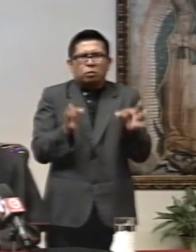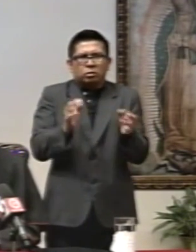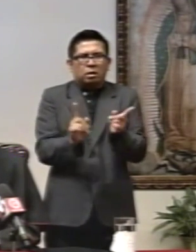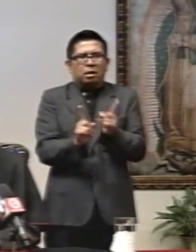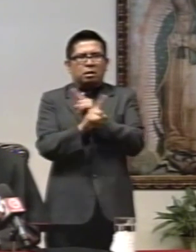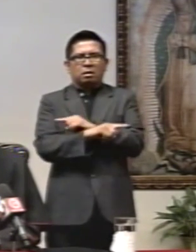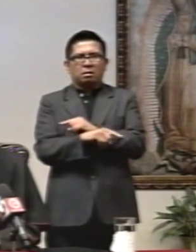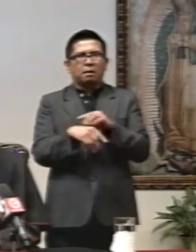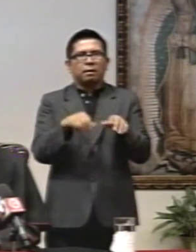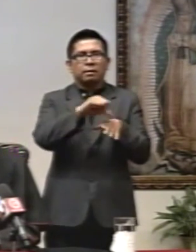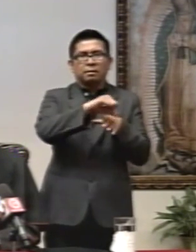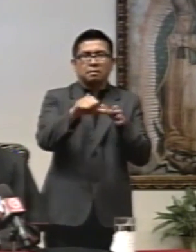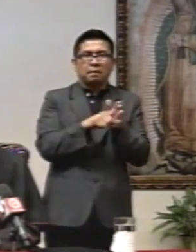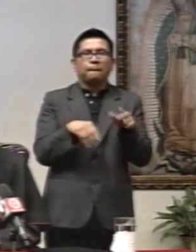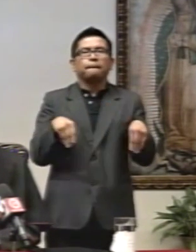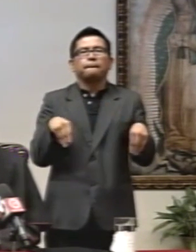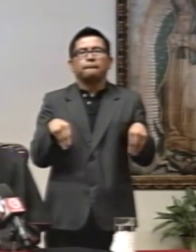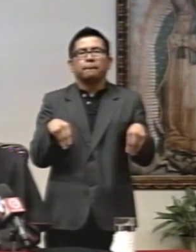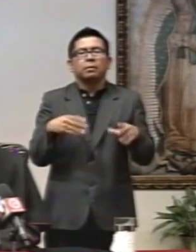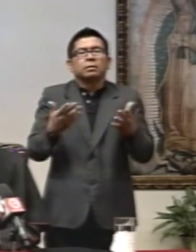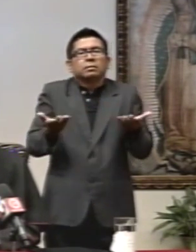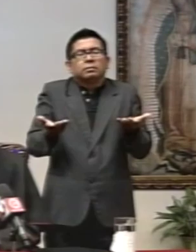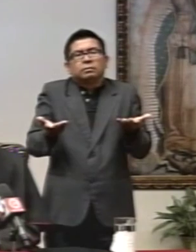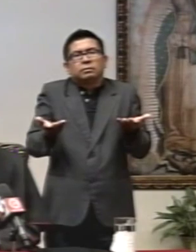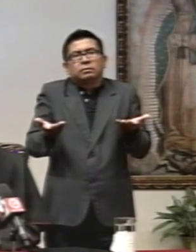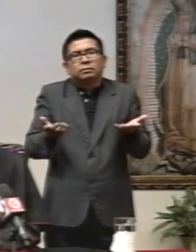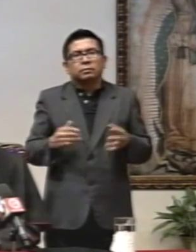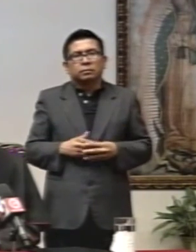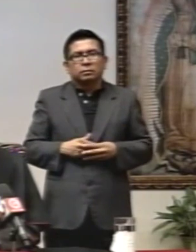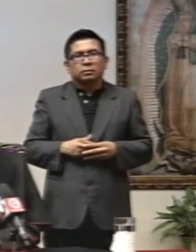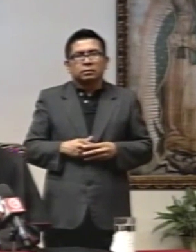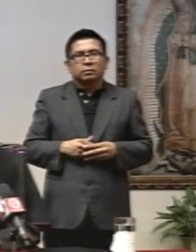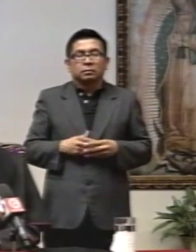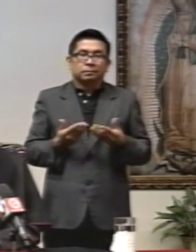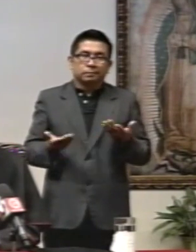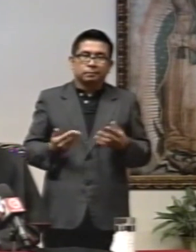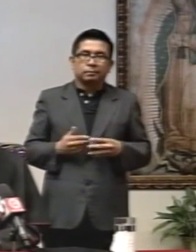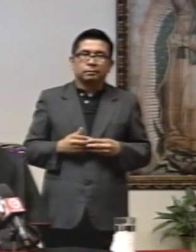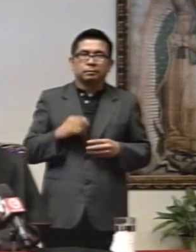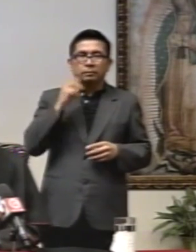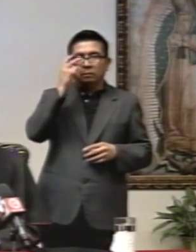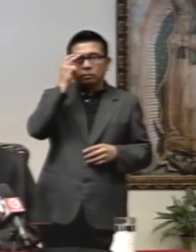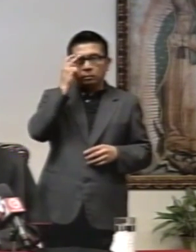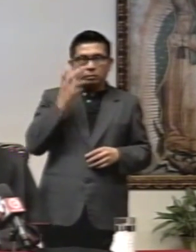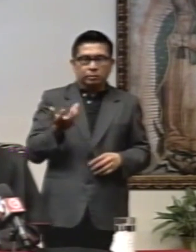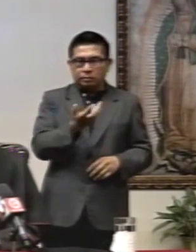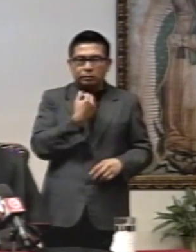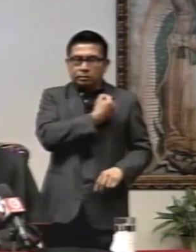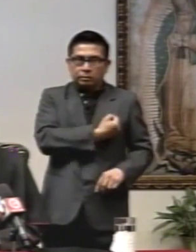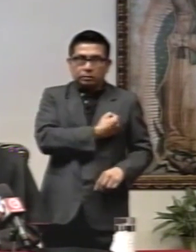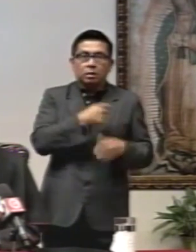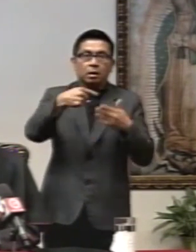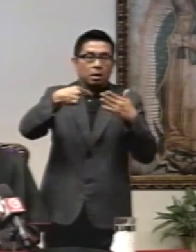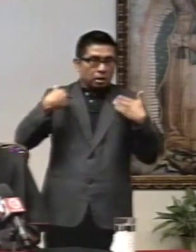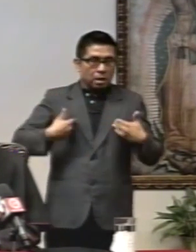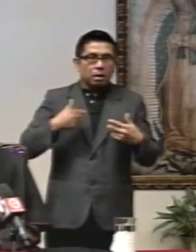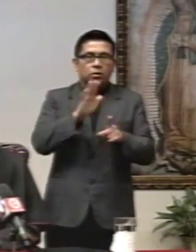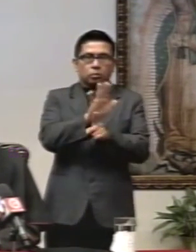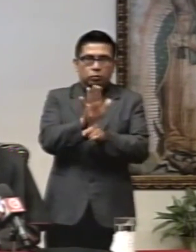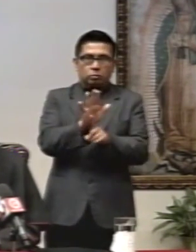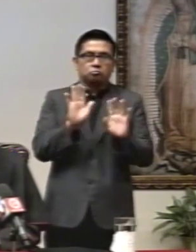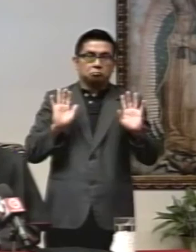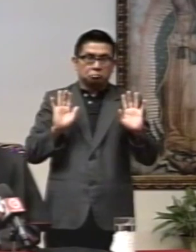transicional. Entonces, ¿qué queda? Bueno, las víctimas tienen todo el derecho. Y